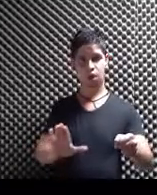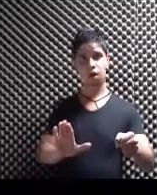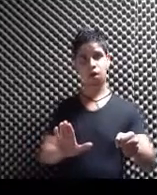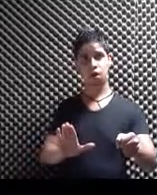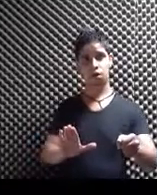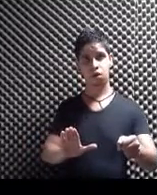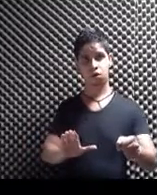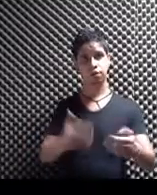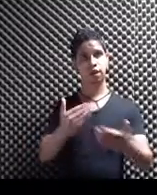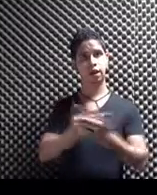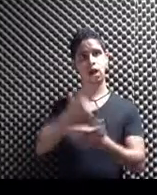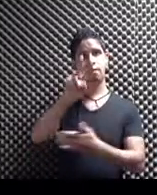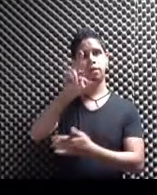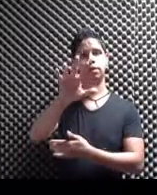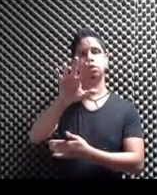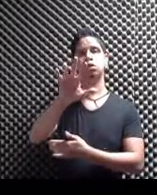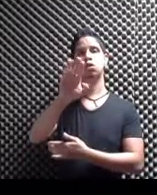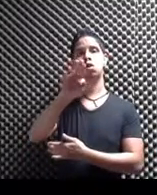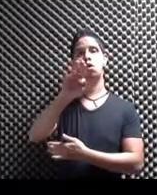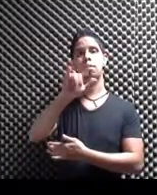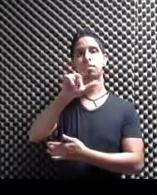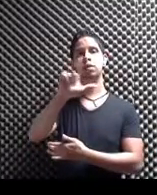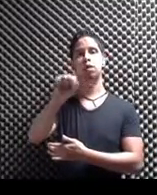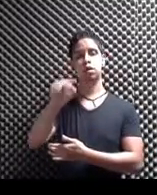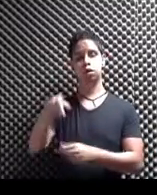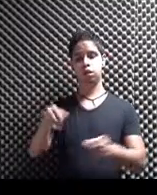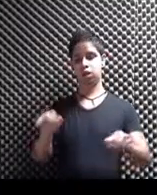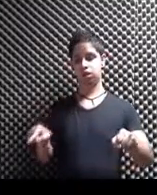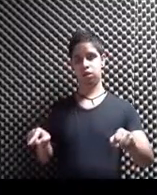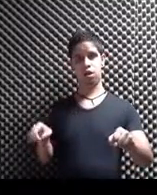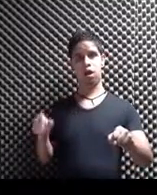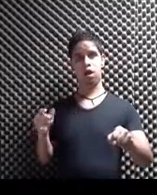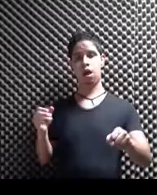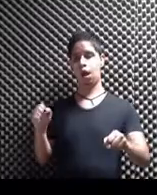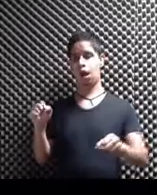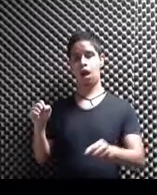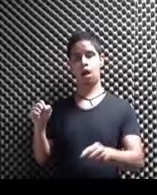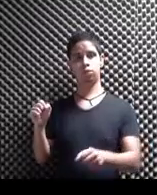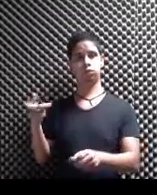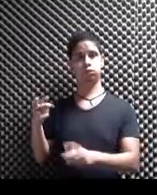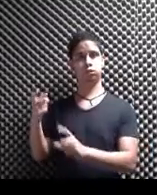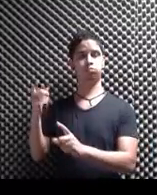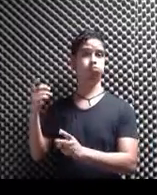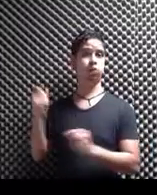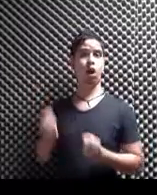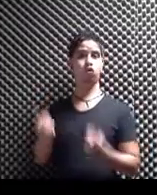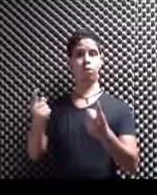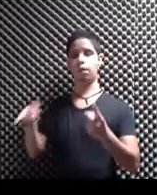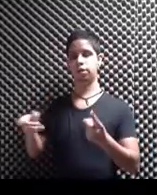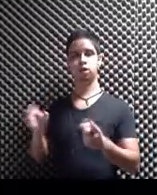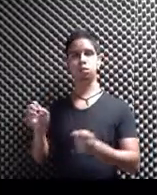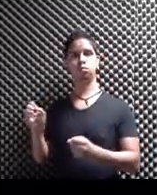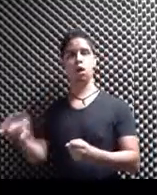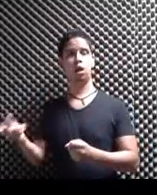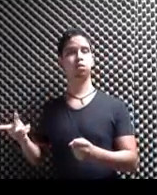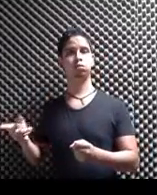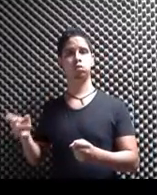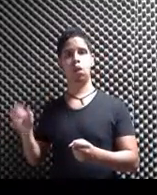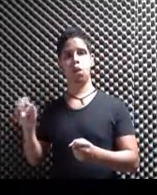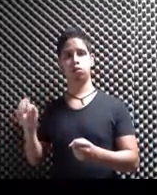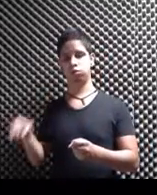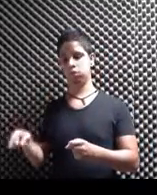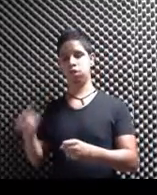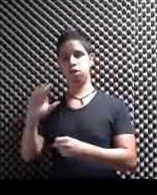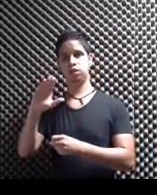sobrepasa las 25 millas la aplicación se enciende automáticamente Sí, así que no tenemos que cada vez que nos